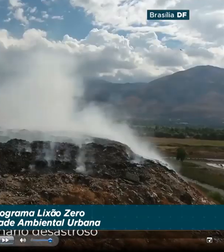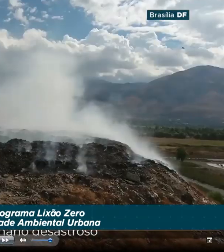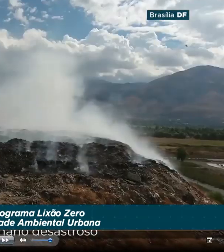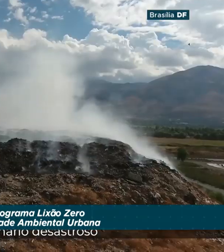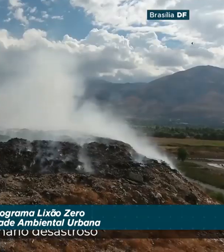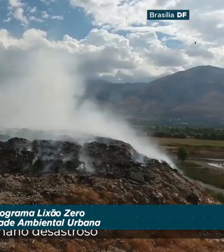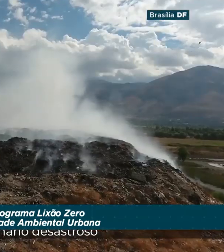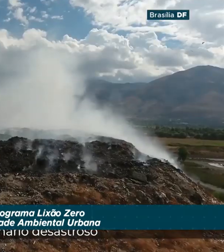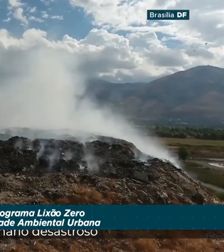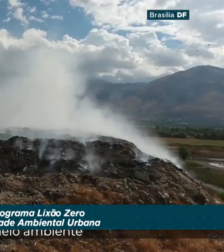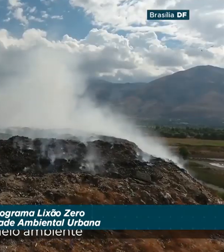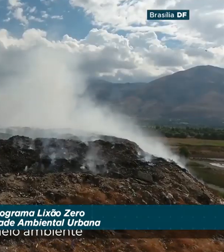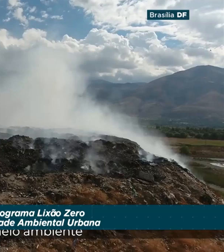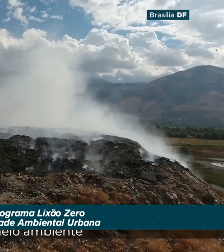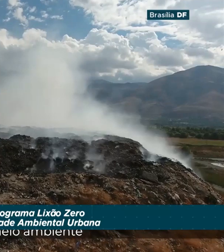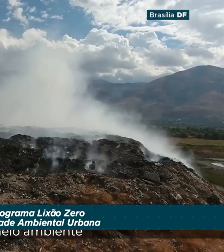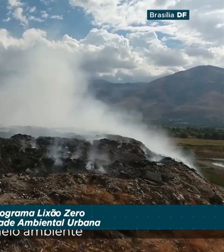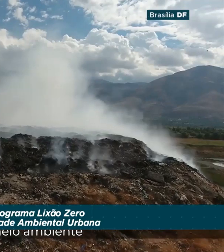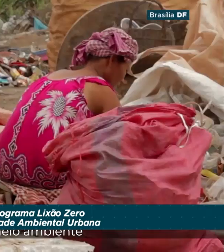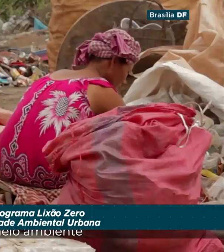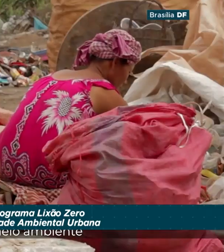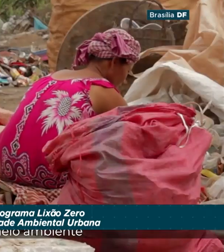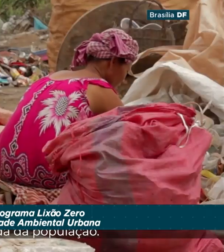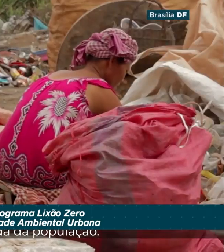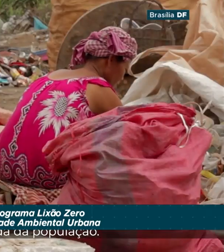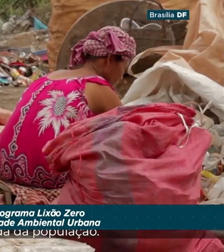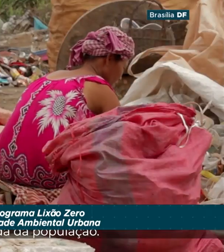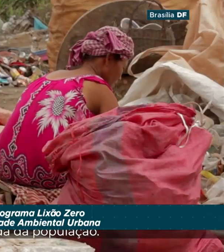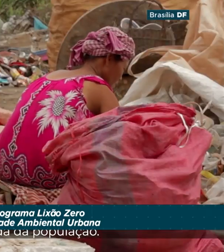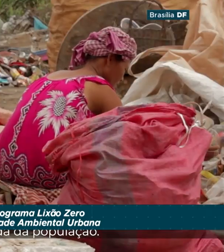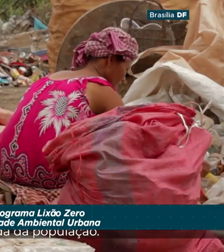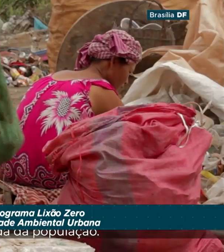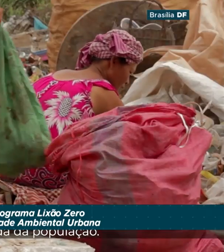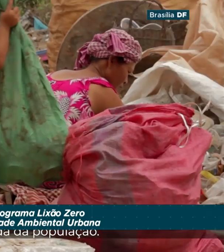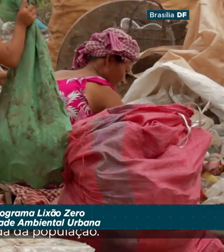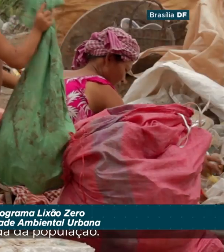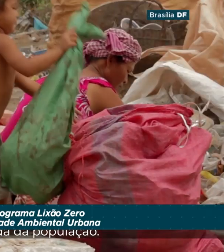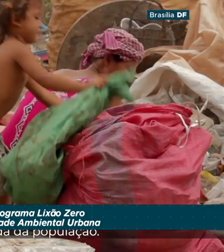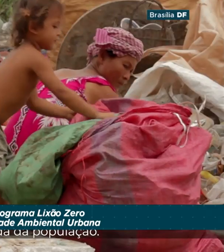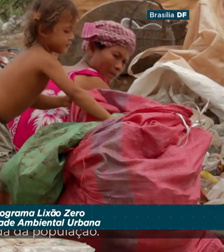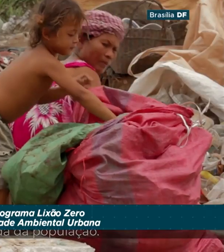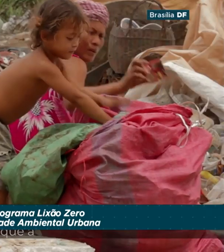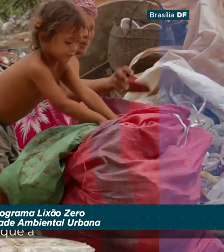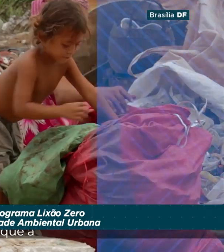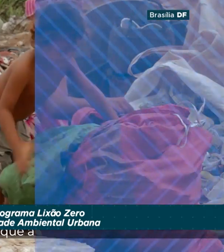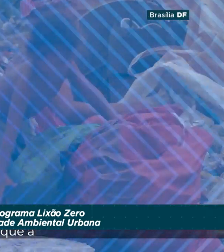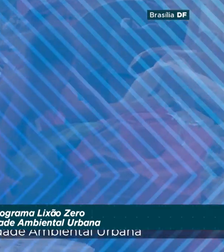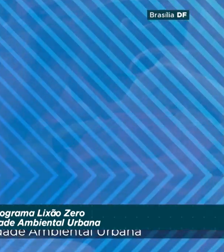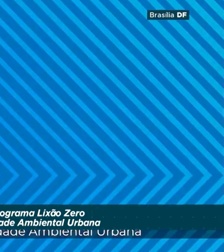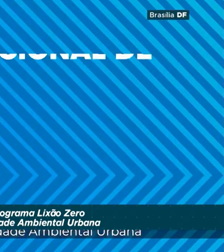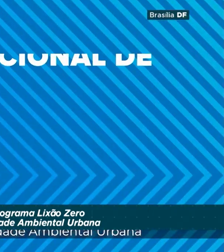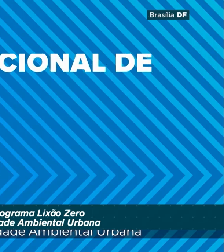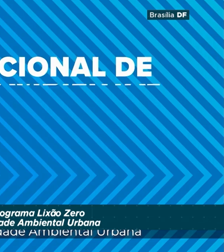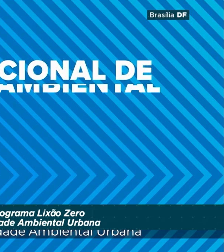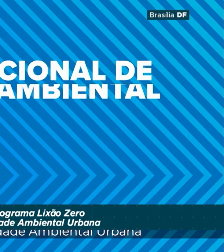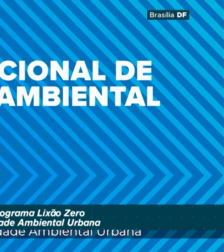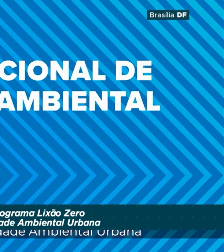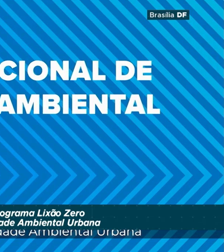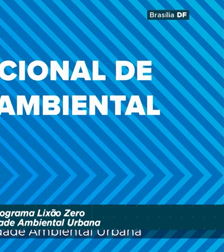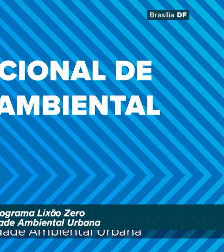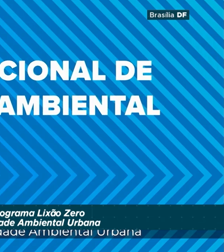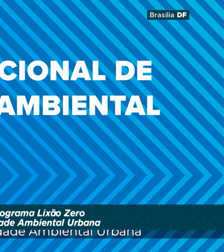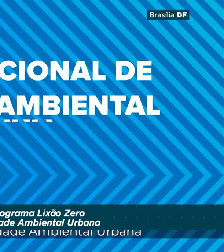resultou num cenário desastroso para a saúde, o meio ambiente e a qualidade de vida da população. É por isso que a Agenda Nacional